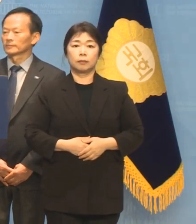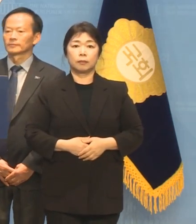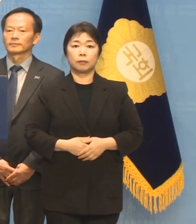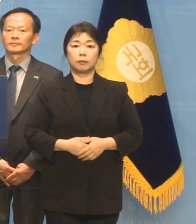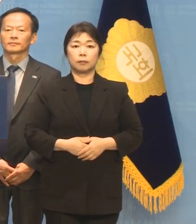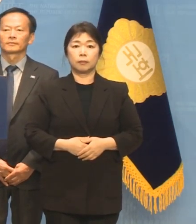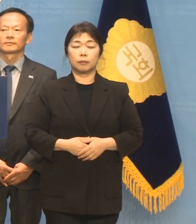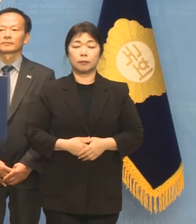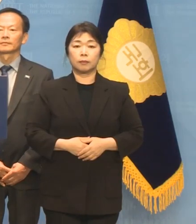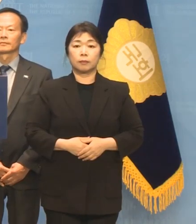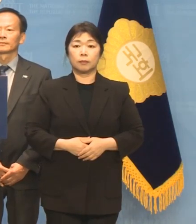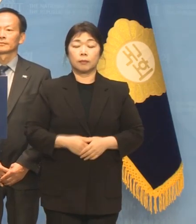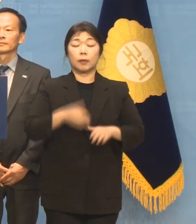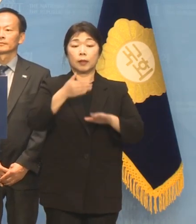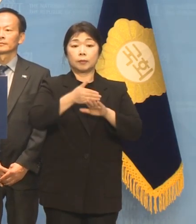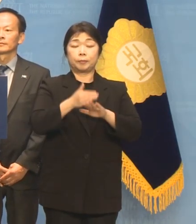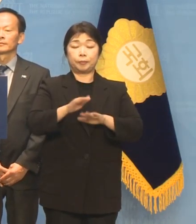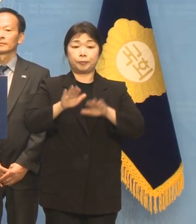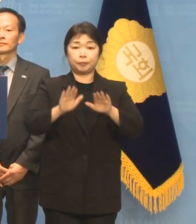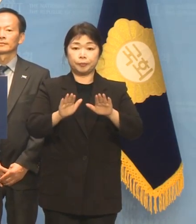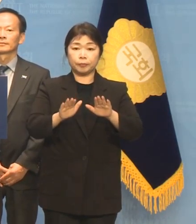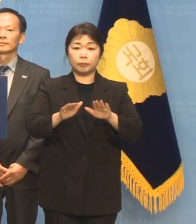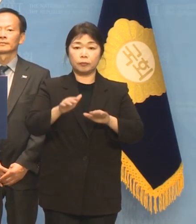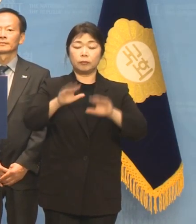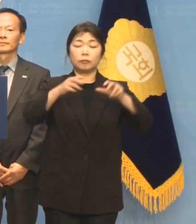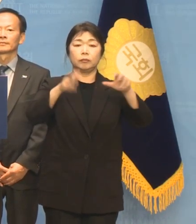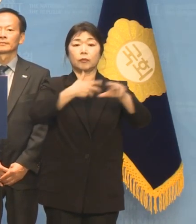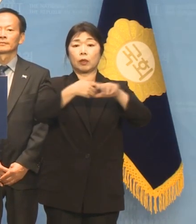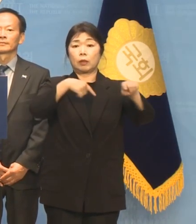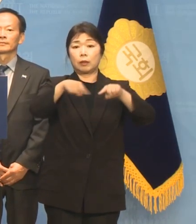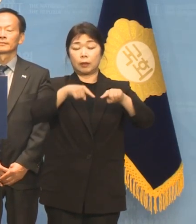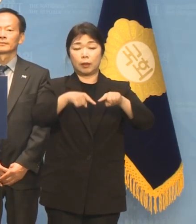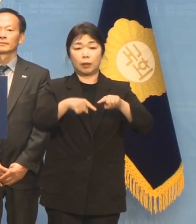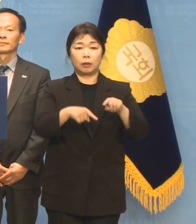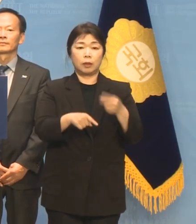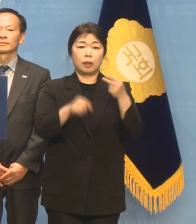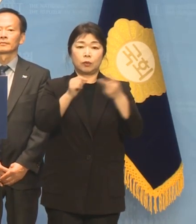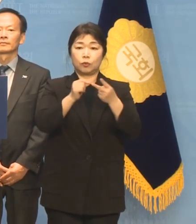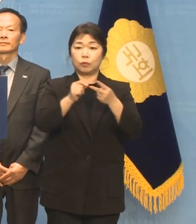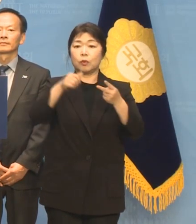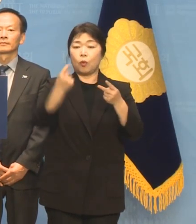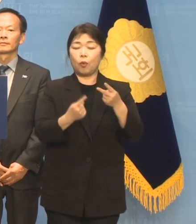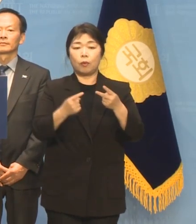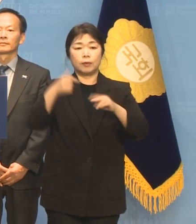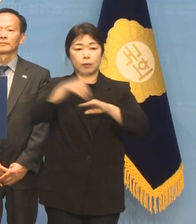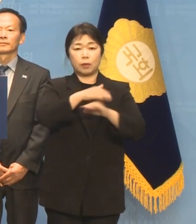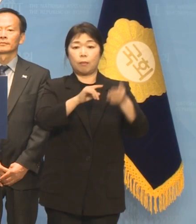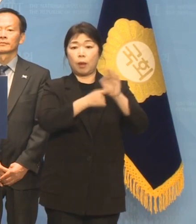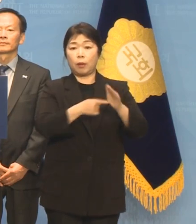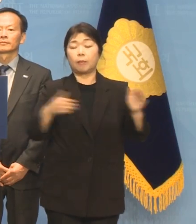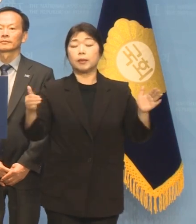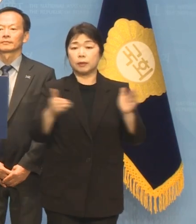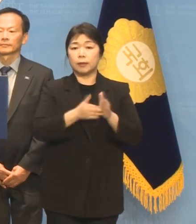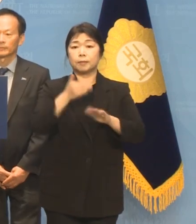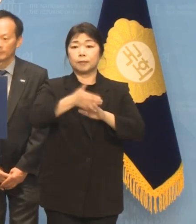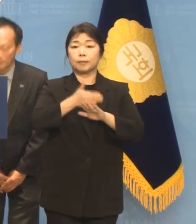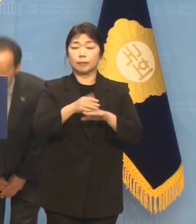감사합니다 예 고맙습니다 이상으로 조국 혁신당 제 2호 정책 발표를 마치겠습니다